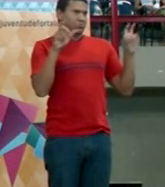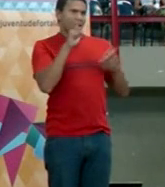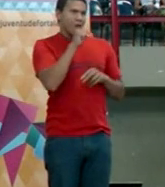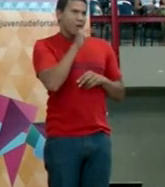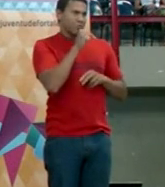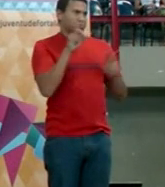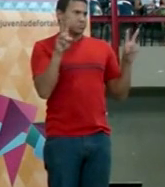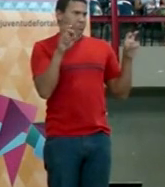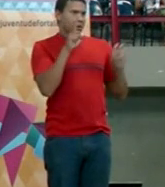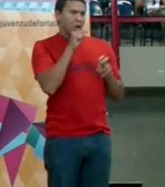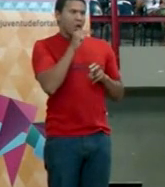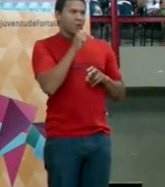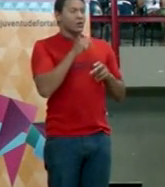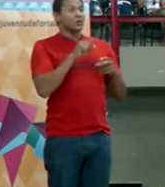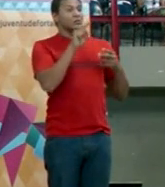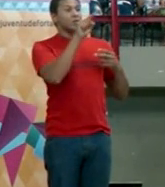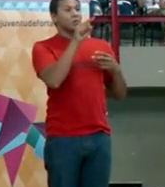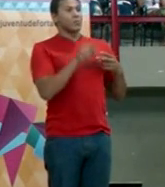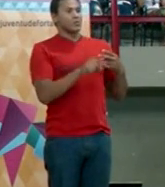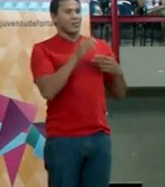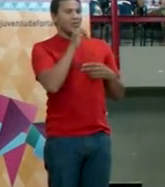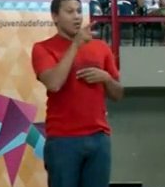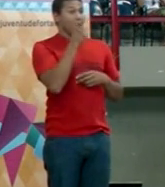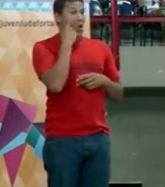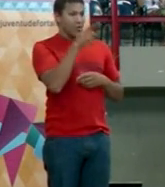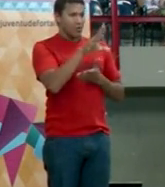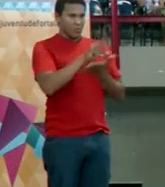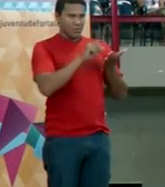tema. Água, 2 pontos.